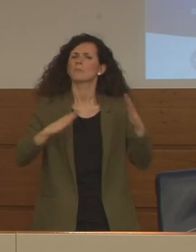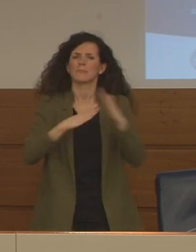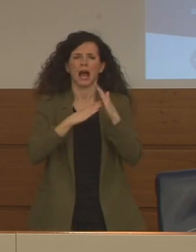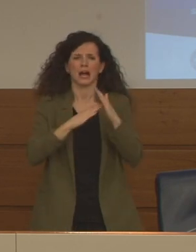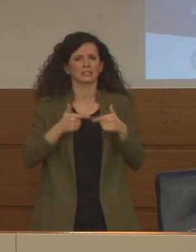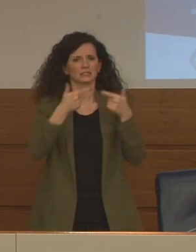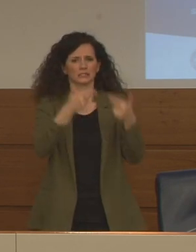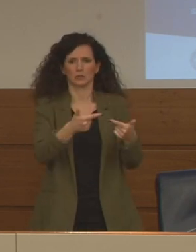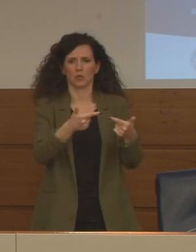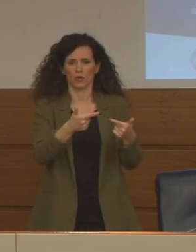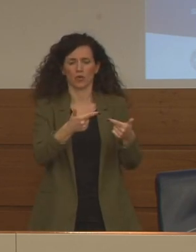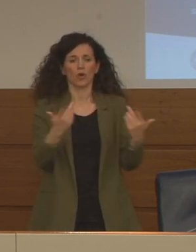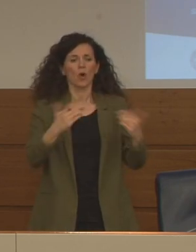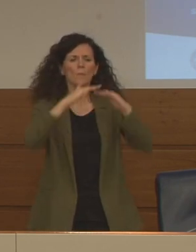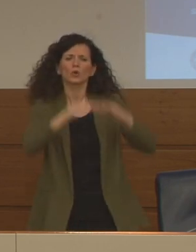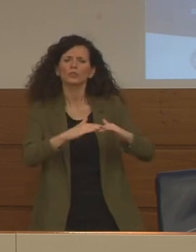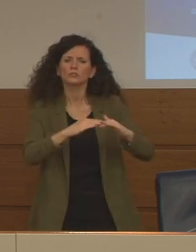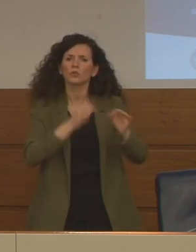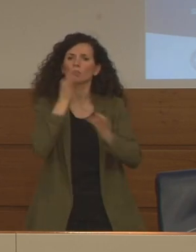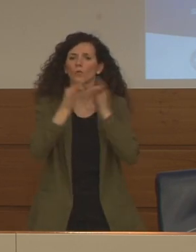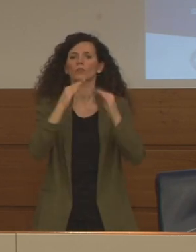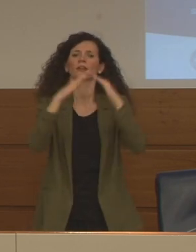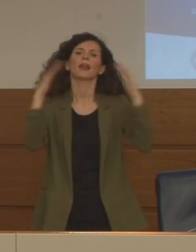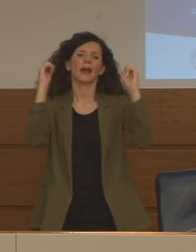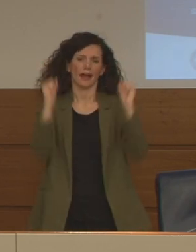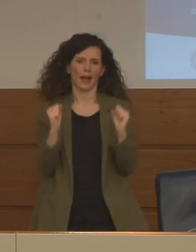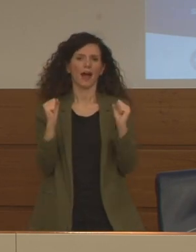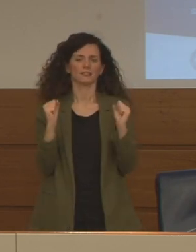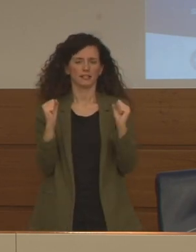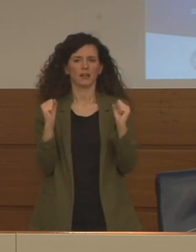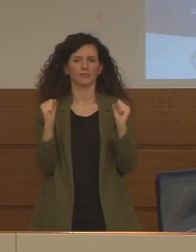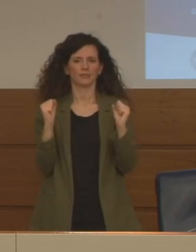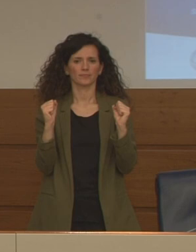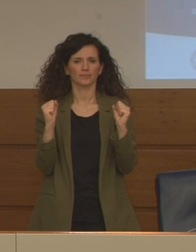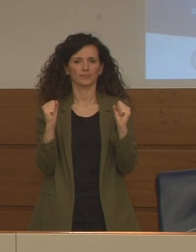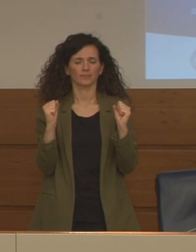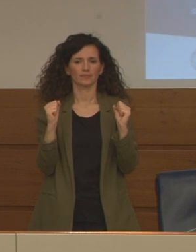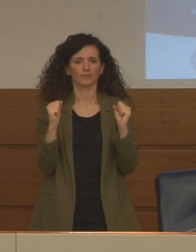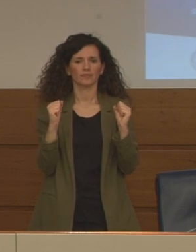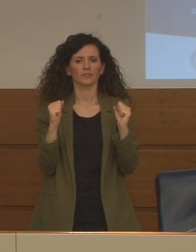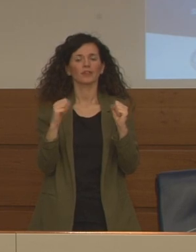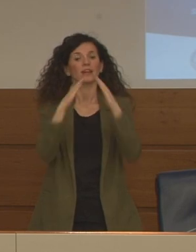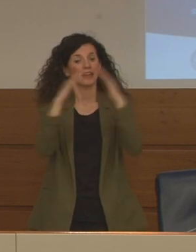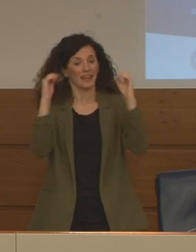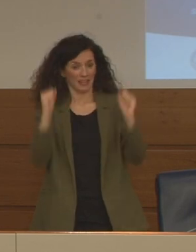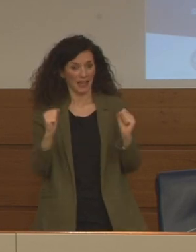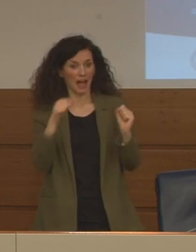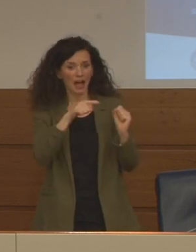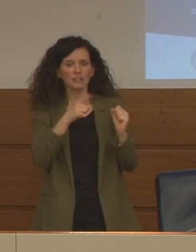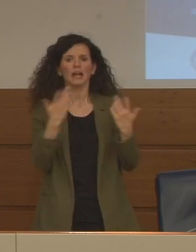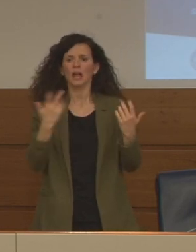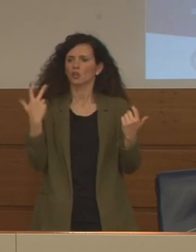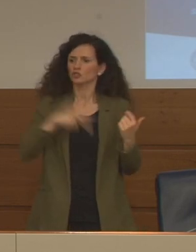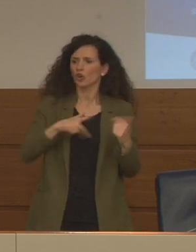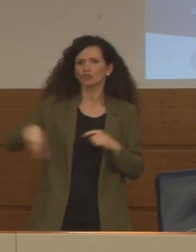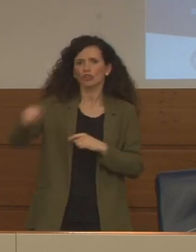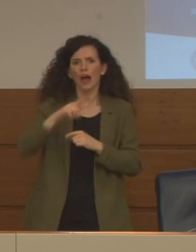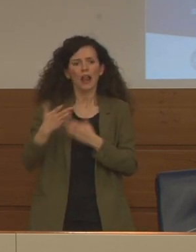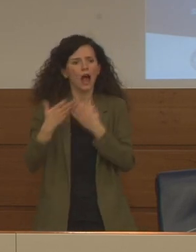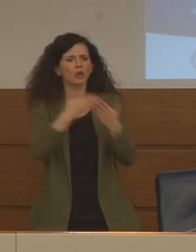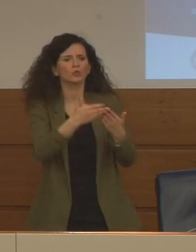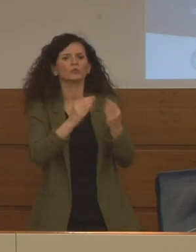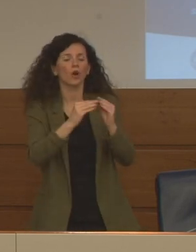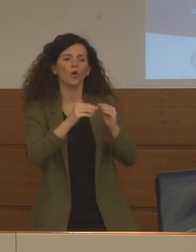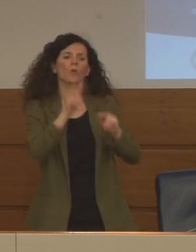protezione vuol dire stare in casa vuol dire anche che la rete di supporto sociale deve poter aiutare queste persone a stare